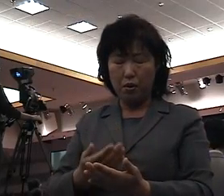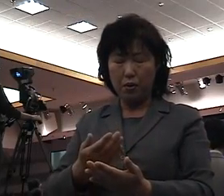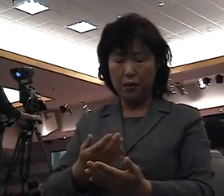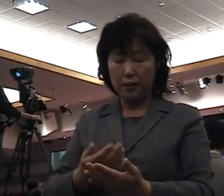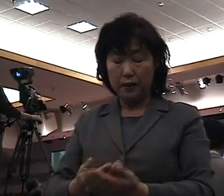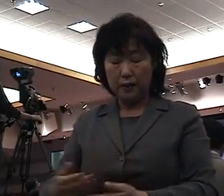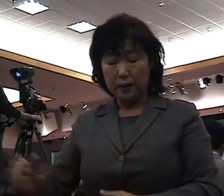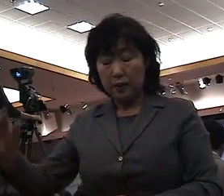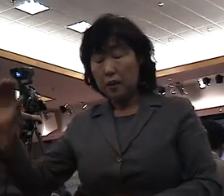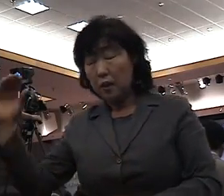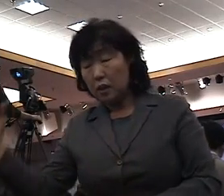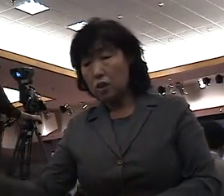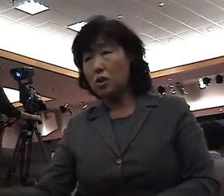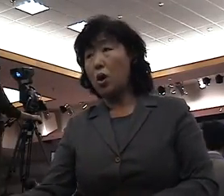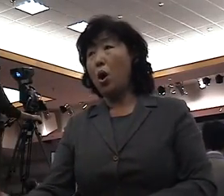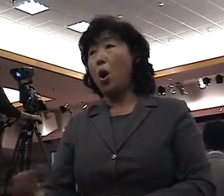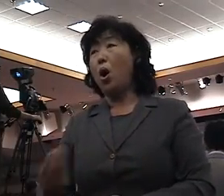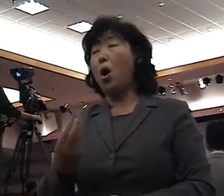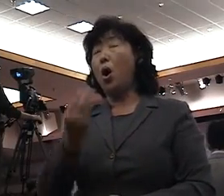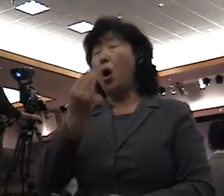성령 하나님,